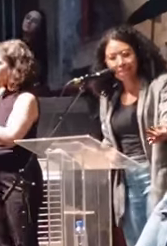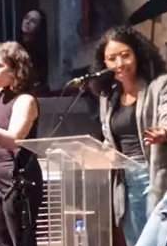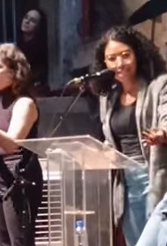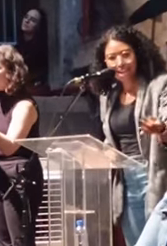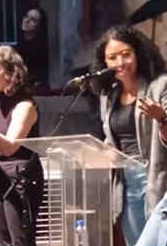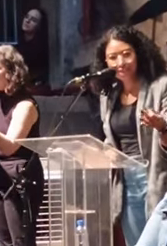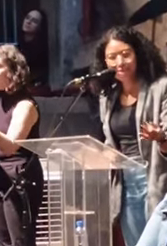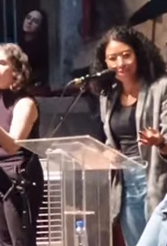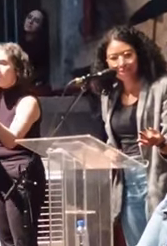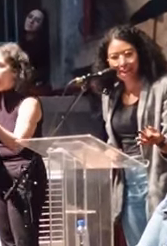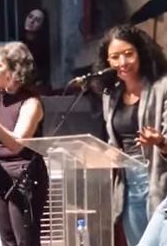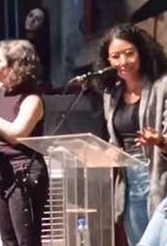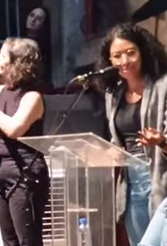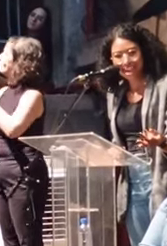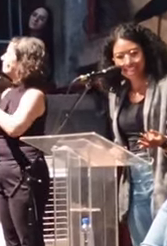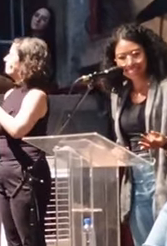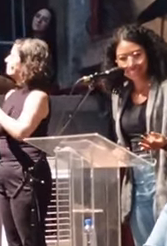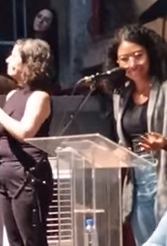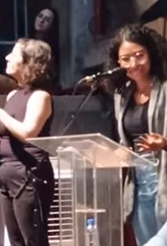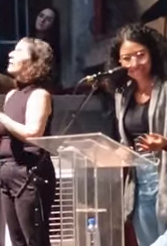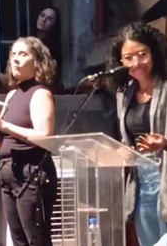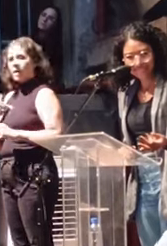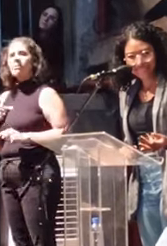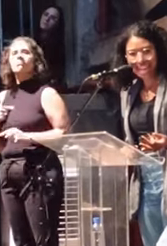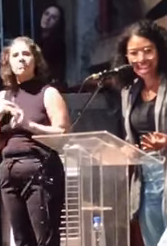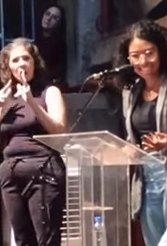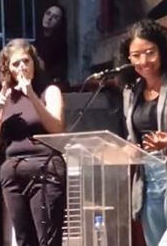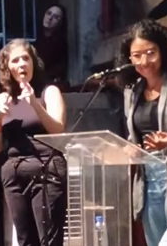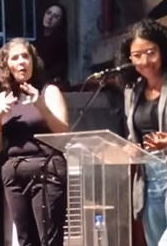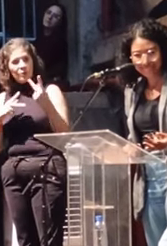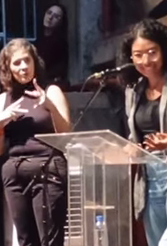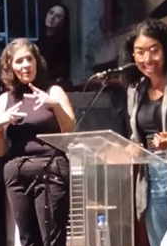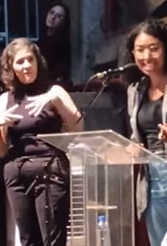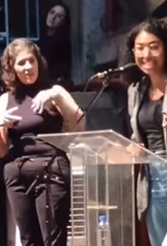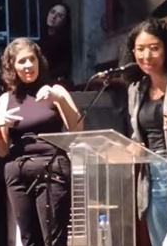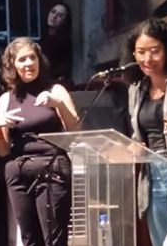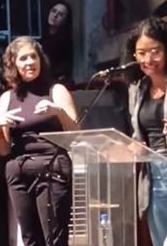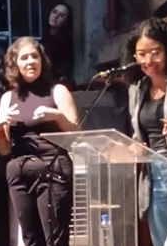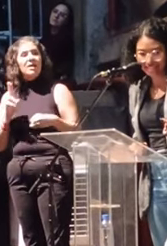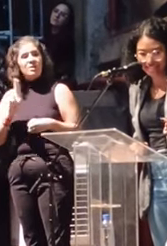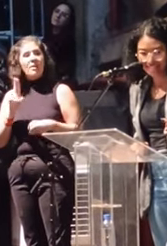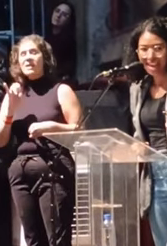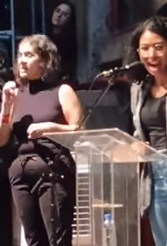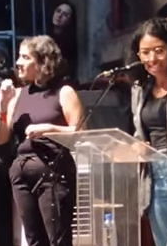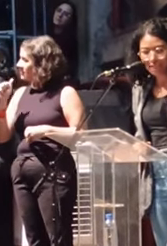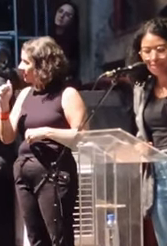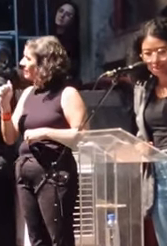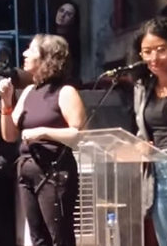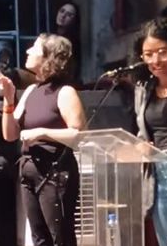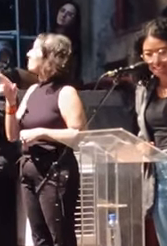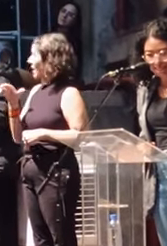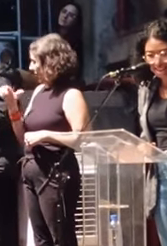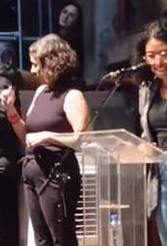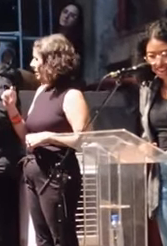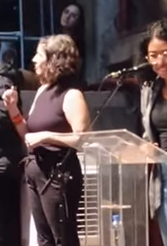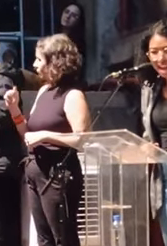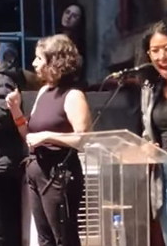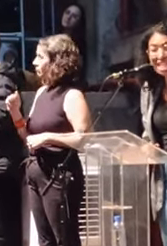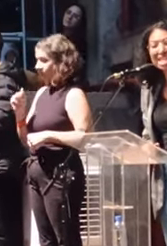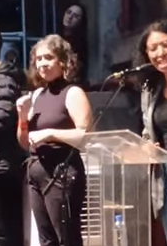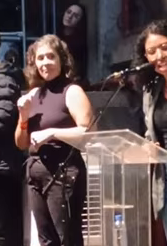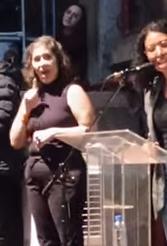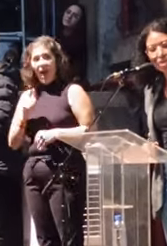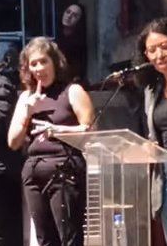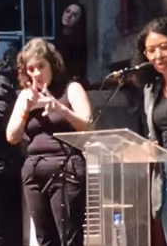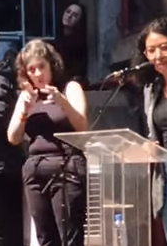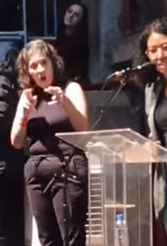Só que Valquíria, assim como sua filha, qual que é o nome dela? Elisa. Isa Maria. Assim como a sua filha Isa Maria, a